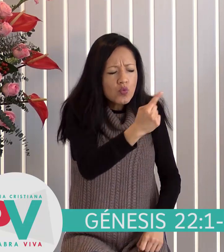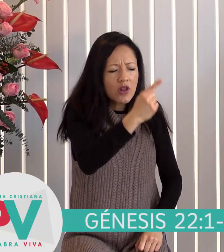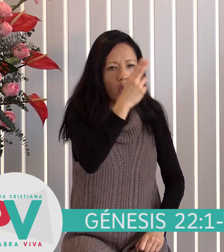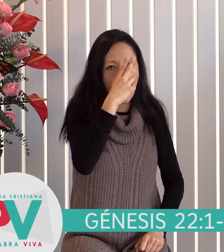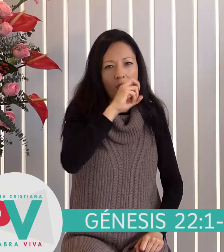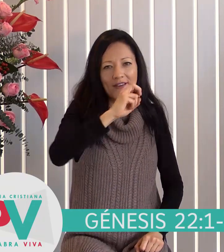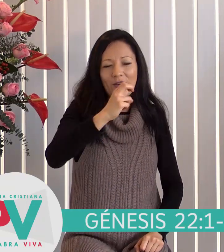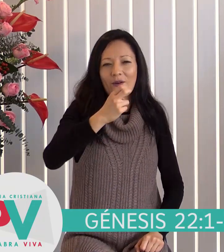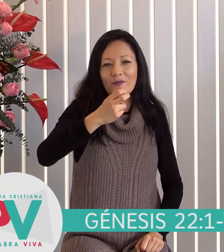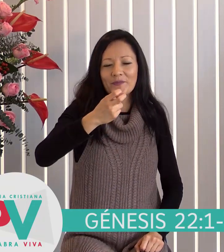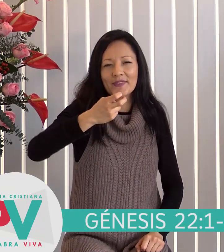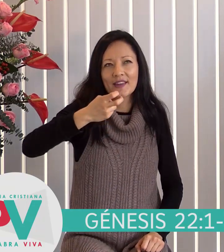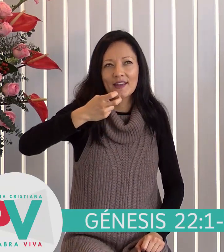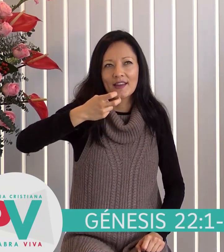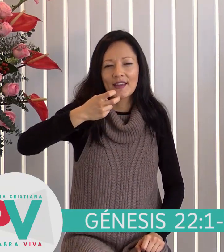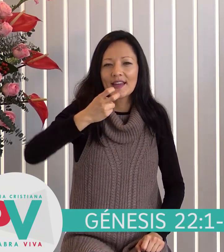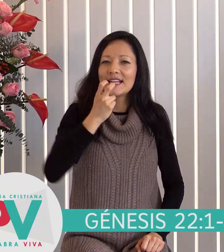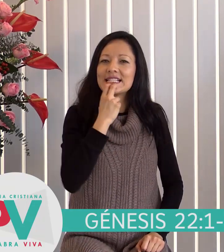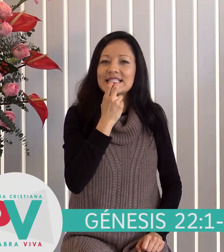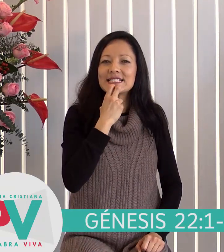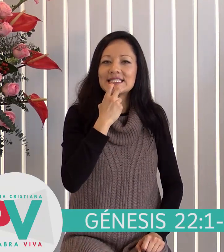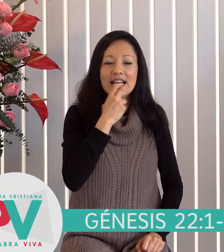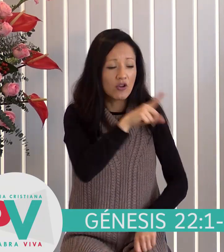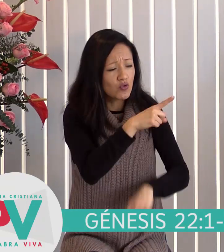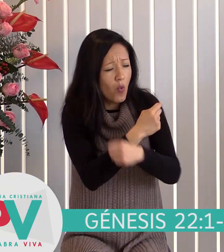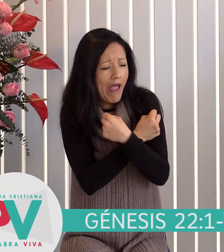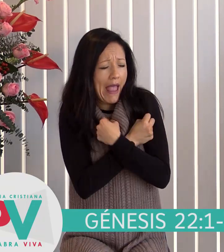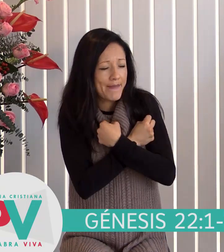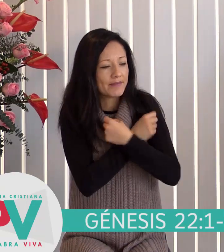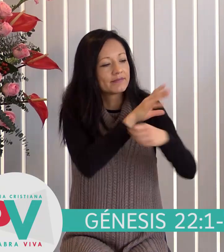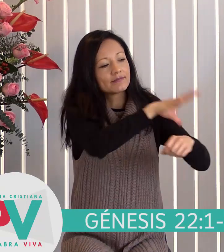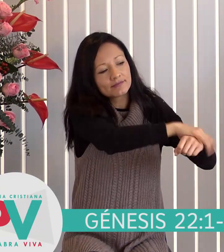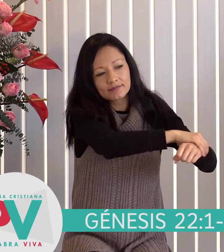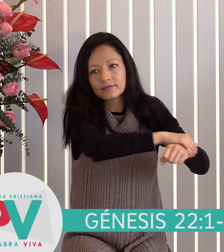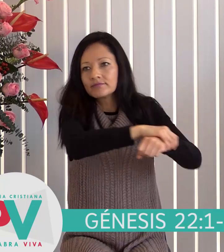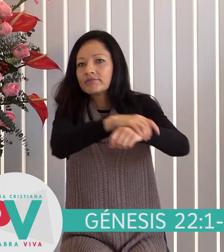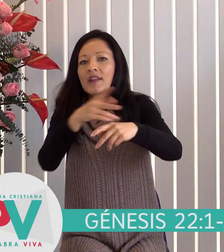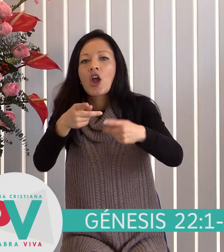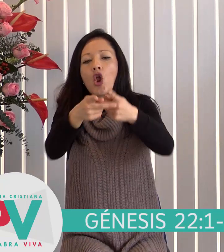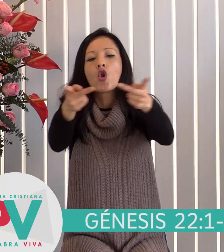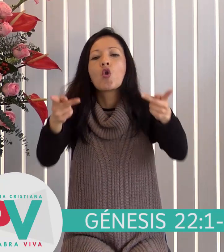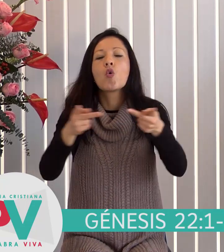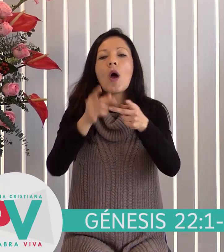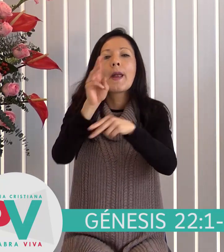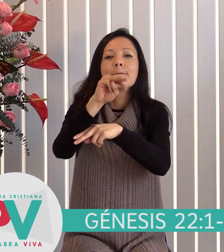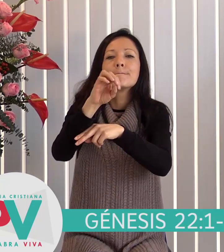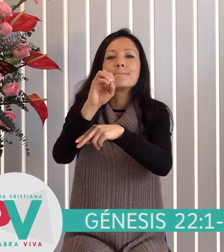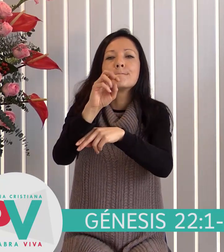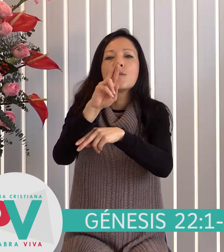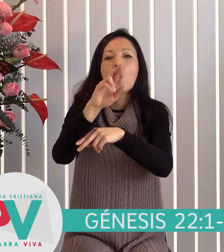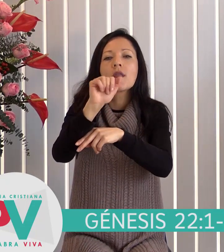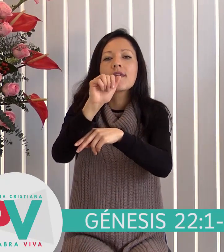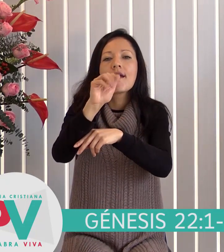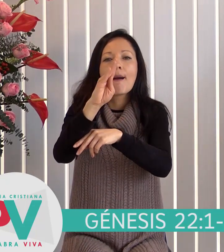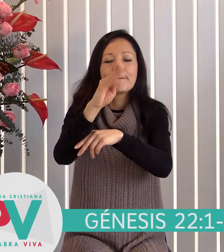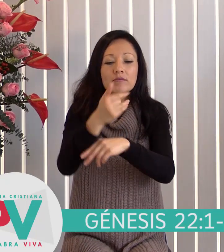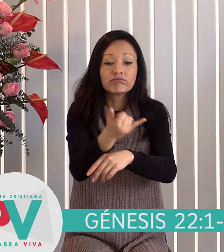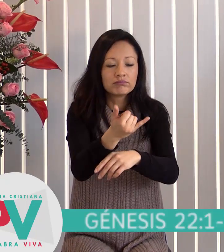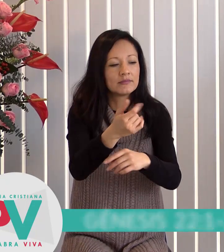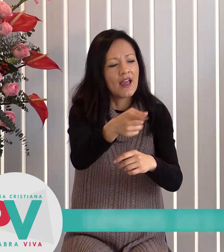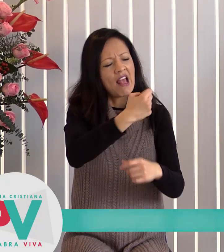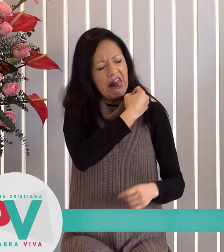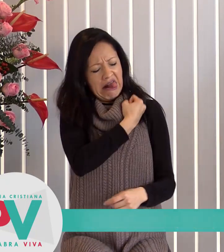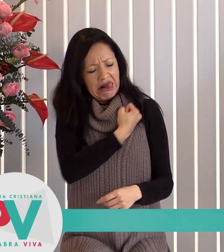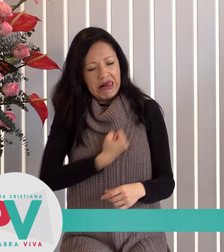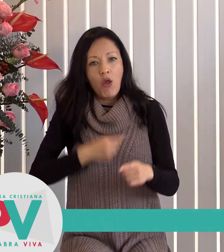único, Isaac, a quien amas, y vete a tierra de Moriah y ofrécelo allí en holocausto sobre uno de